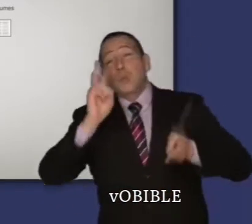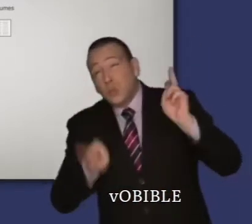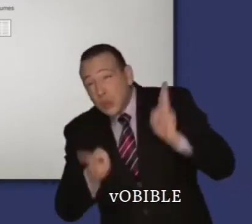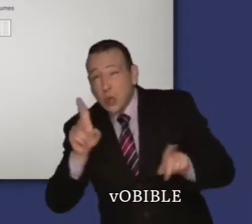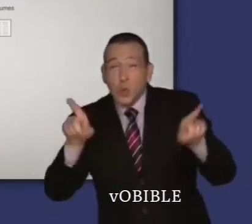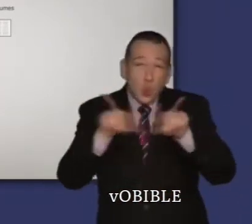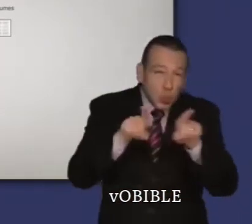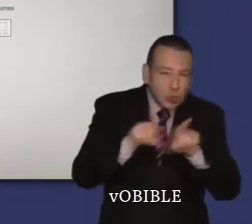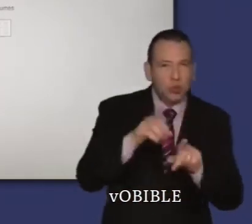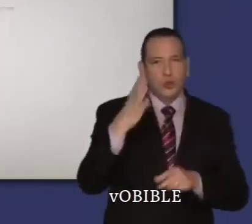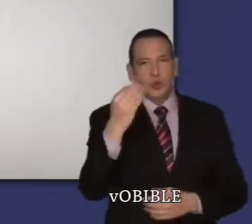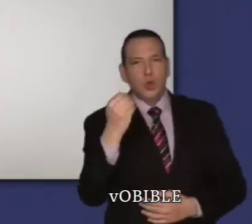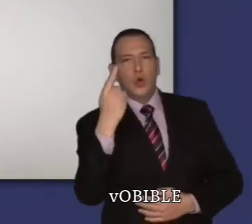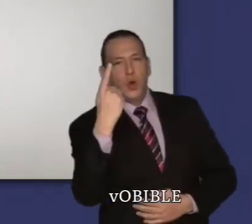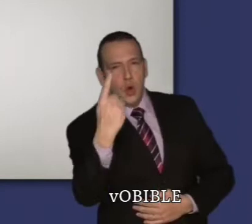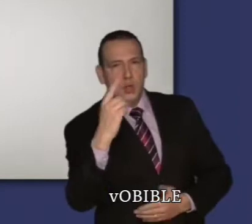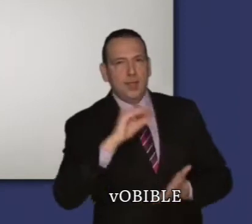91.